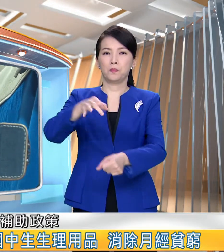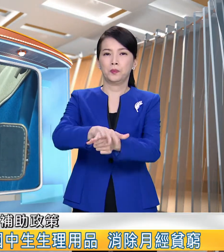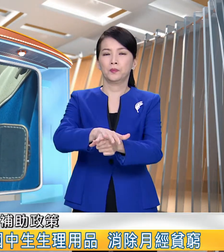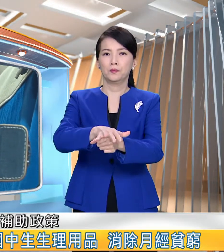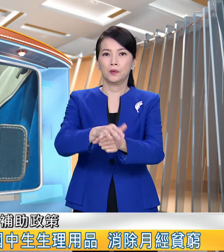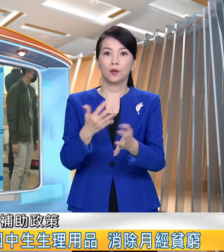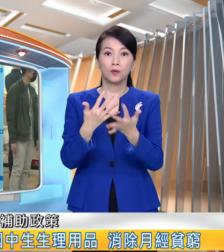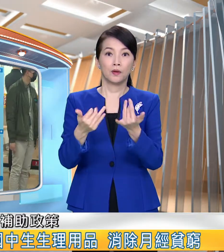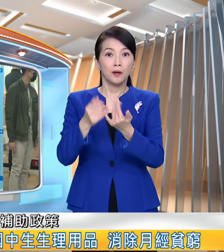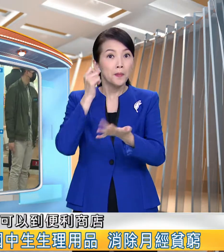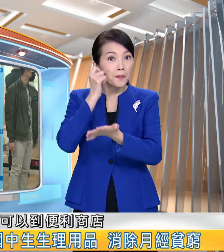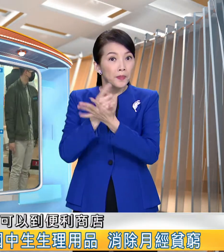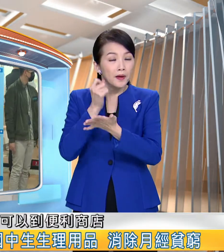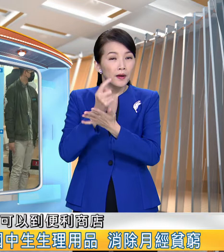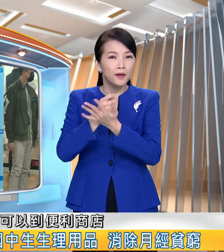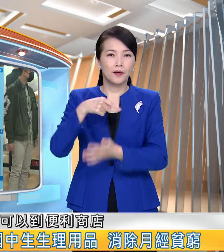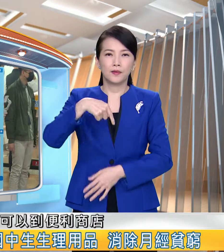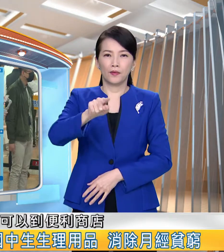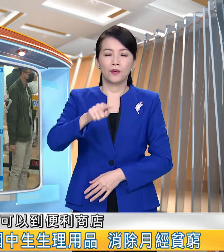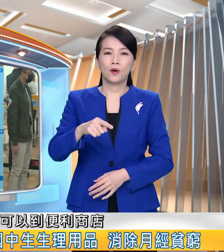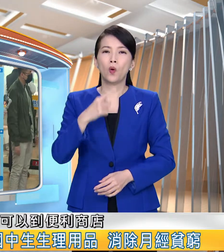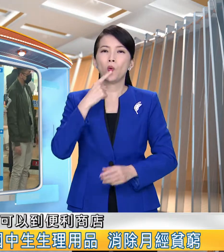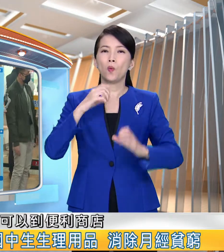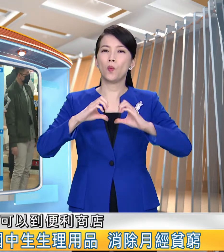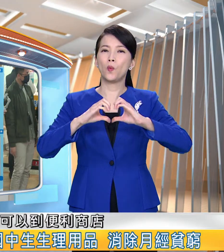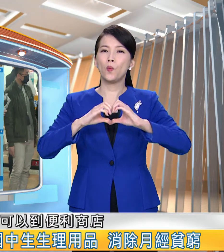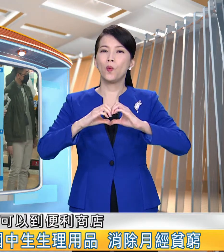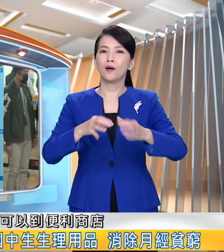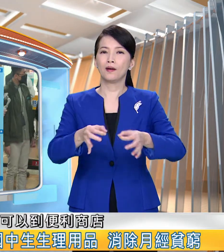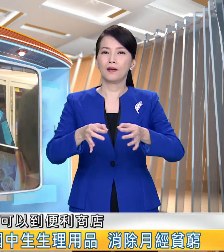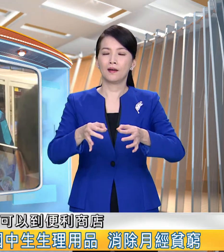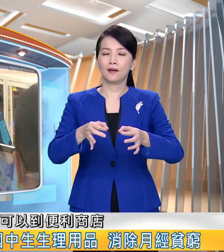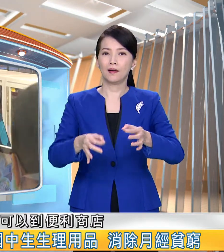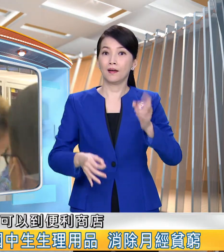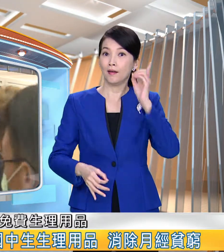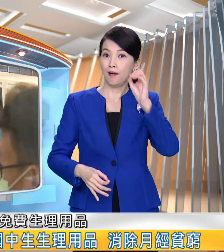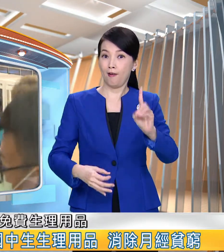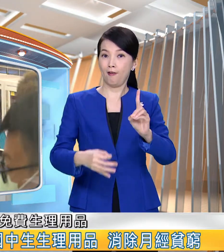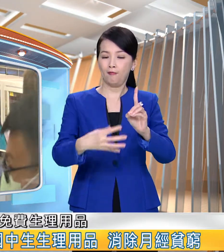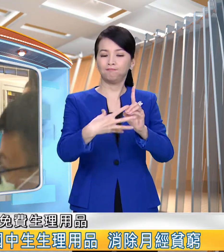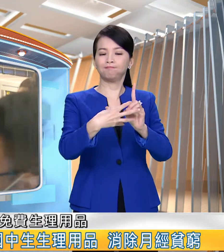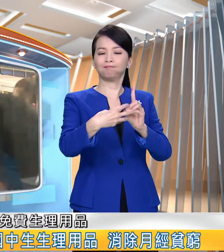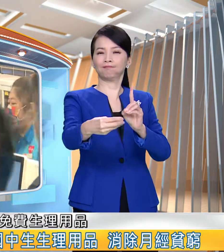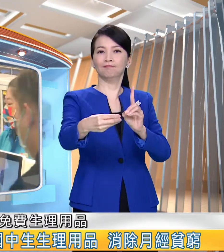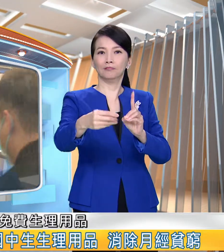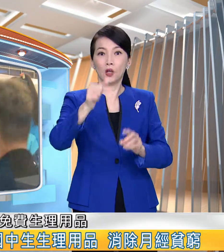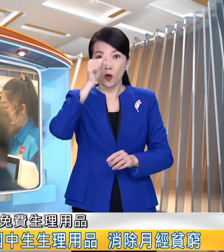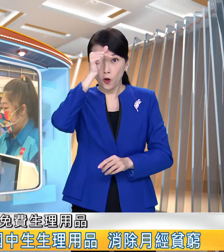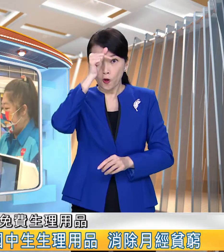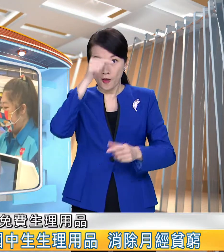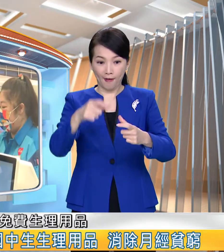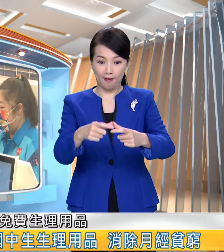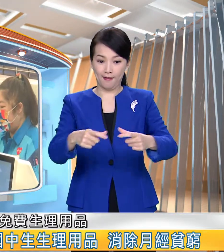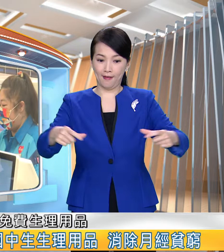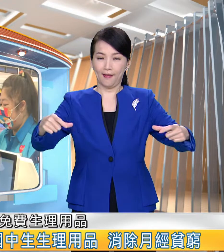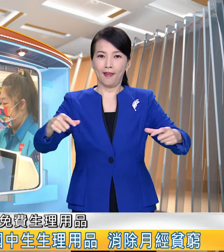助政策。每个月，学生都可以到便利商店兑换200元的免费生理用